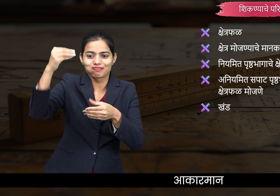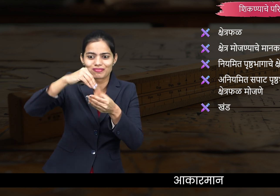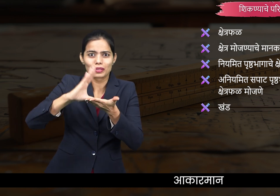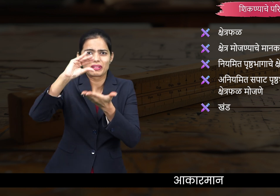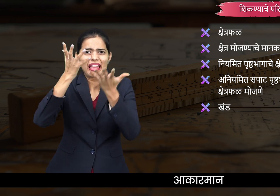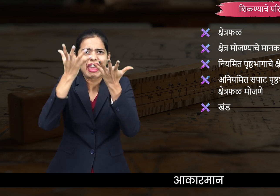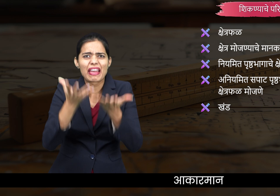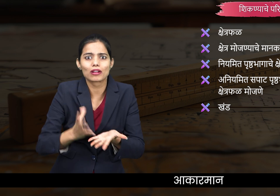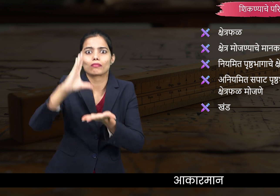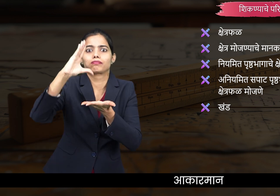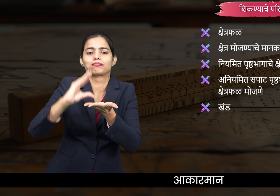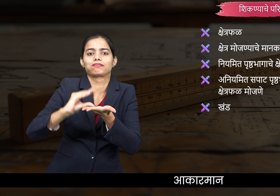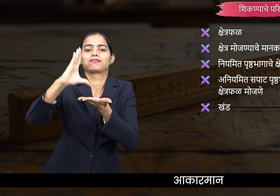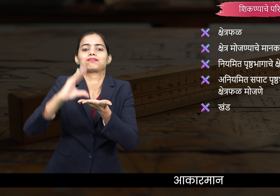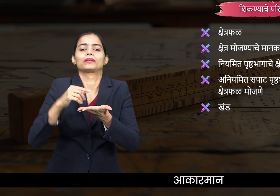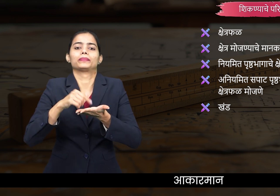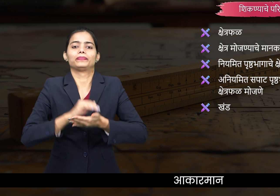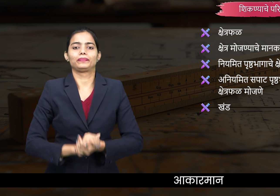आकारमान,